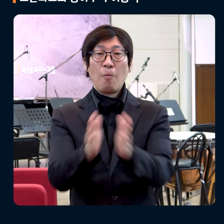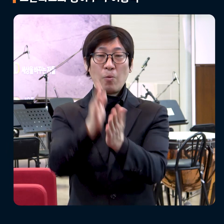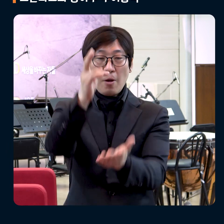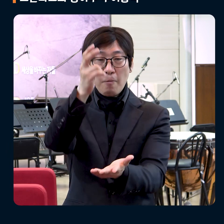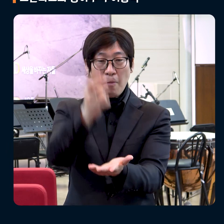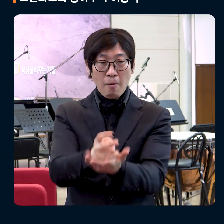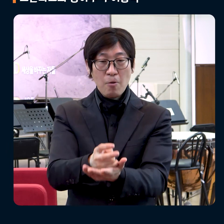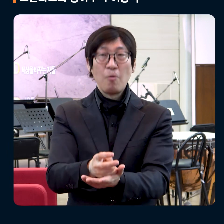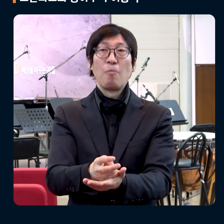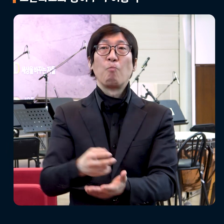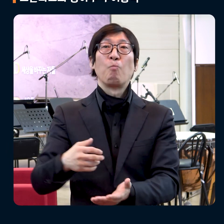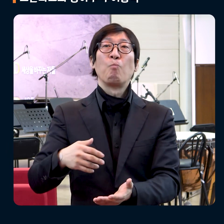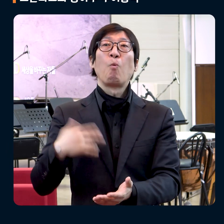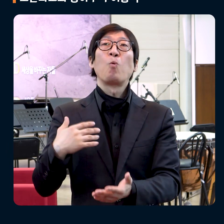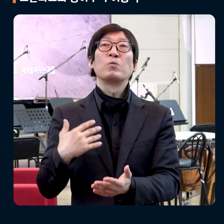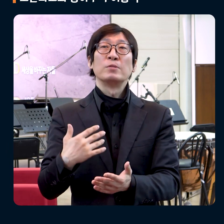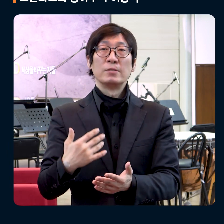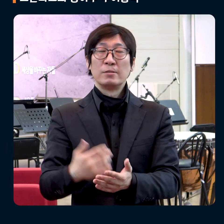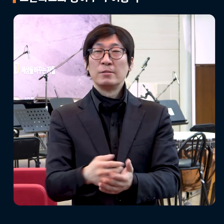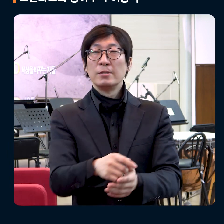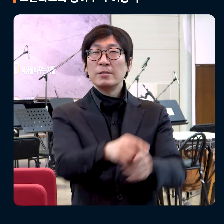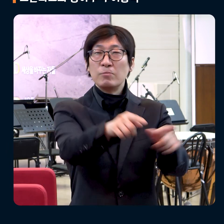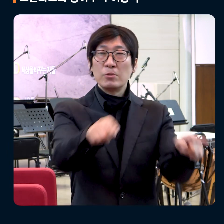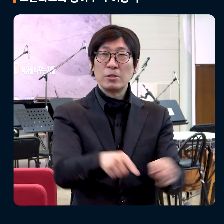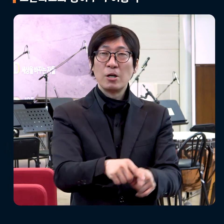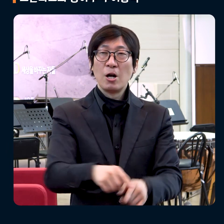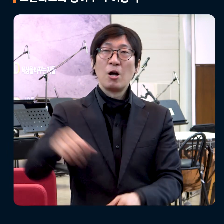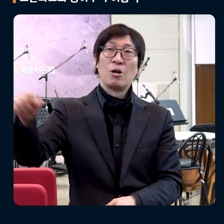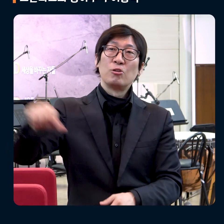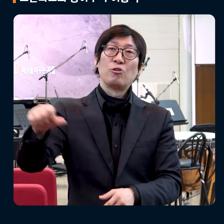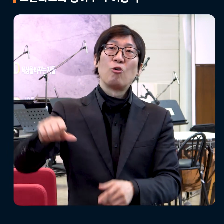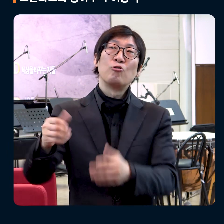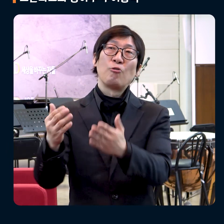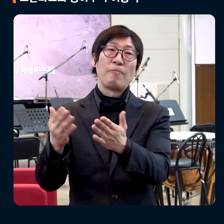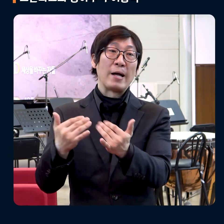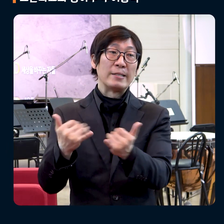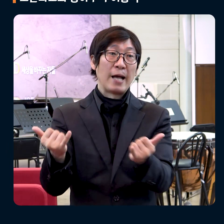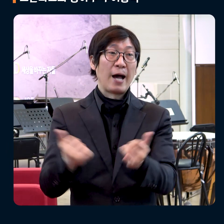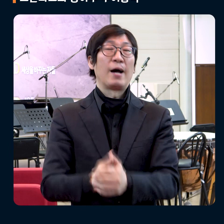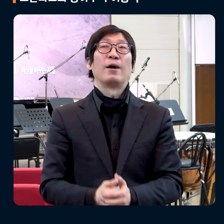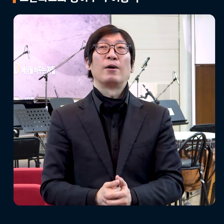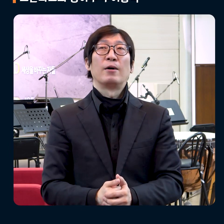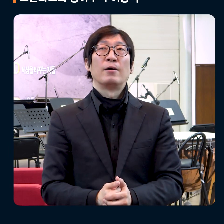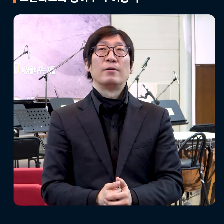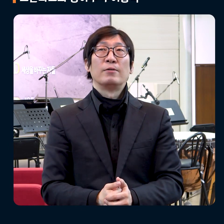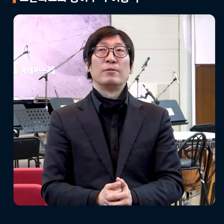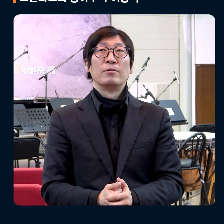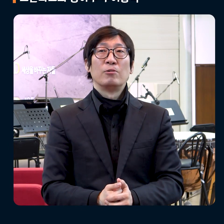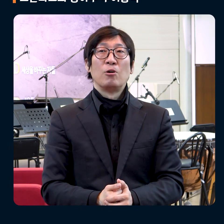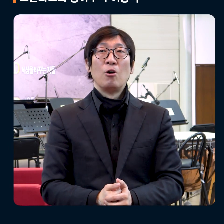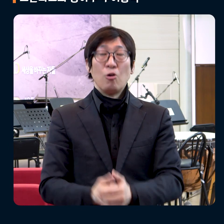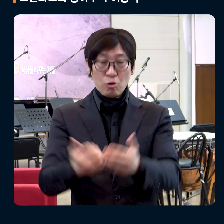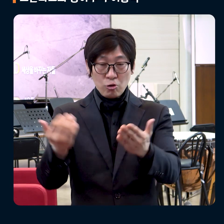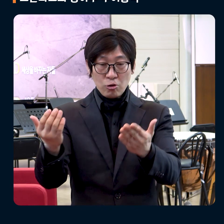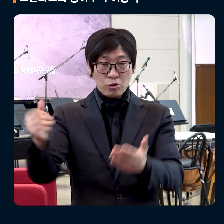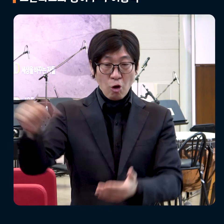율법을 알지 못하는 이 무리, 만약 그 믿는 사람들은 율법을 알지 못하는 그런 사람들인데 저주를